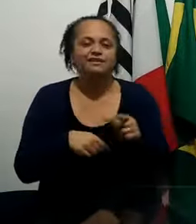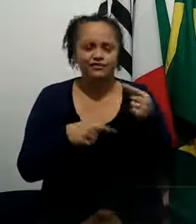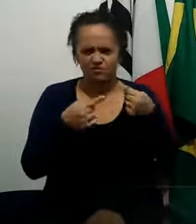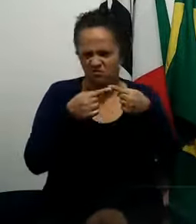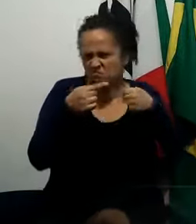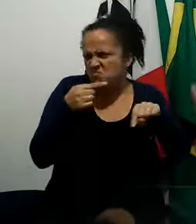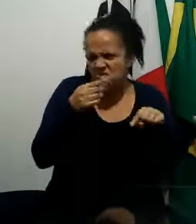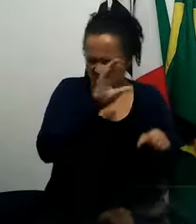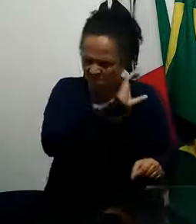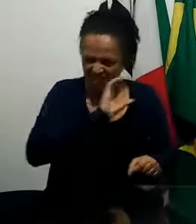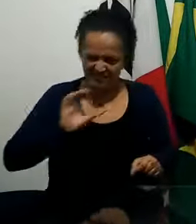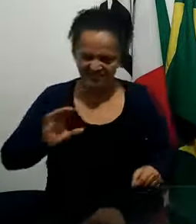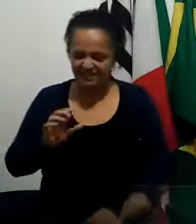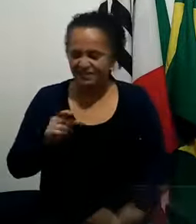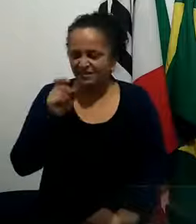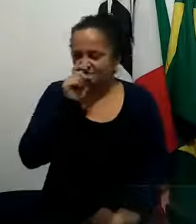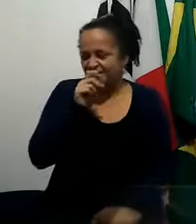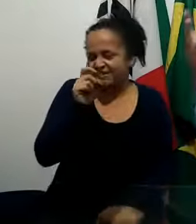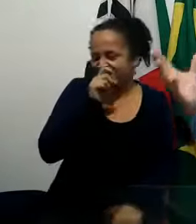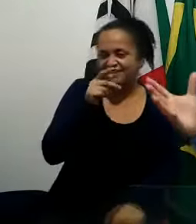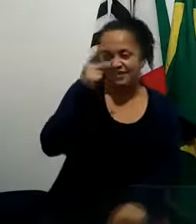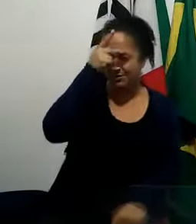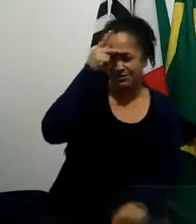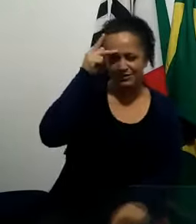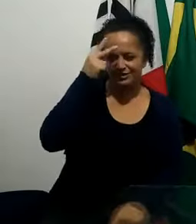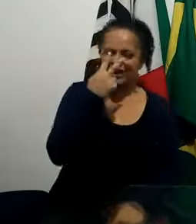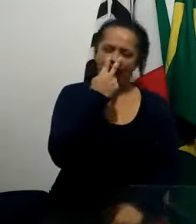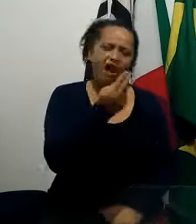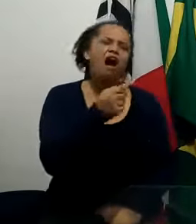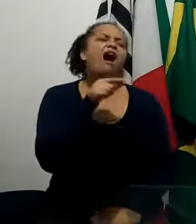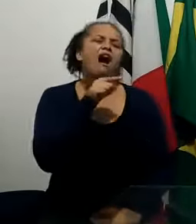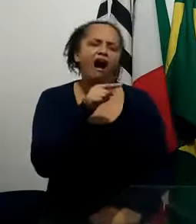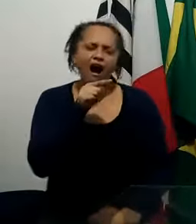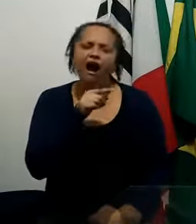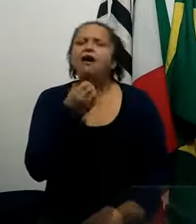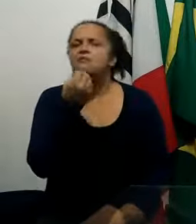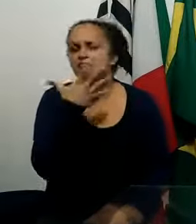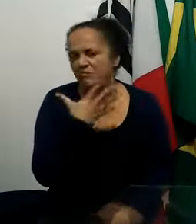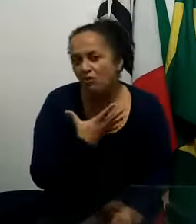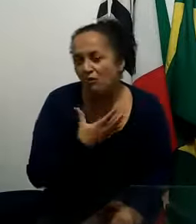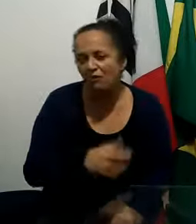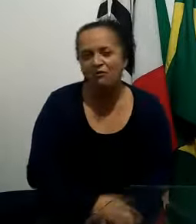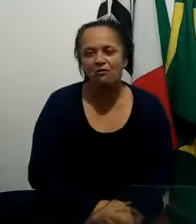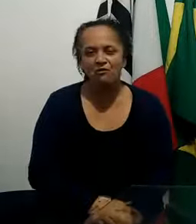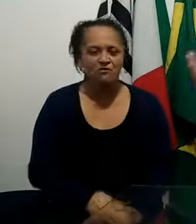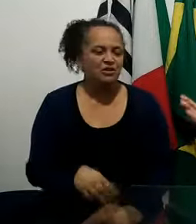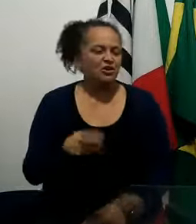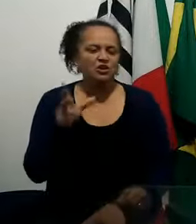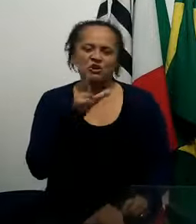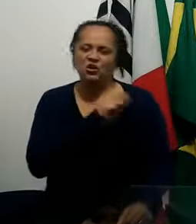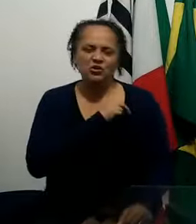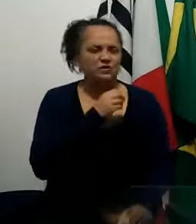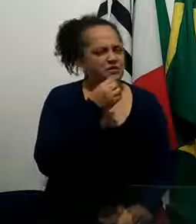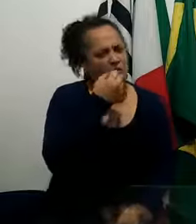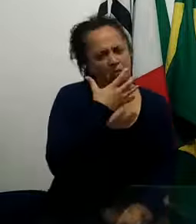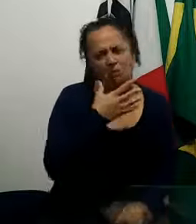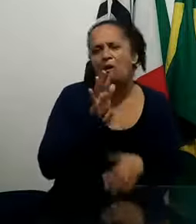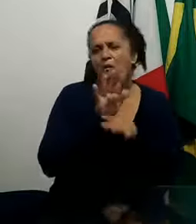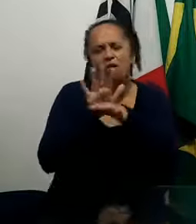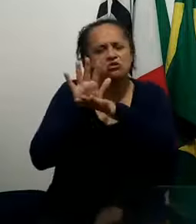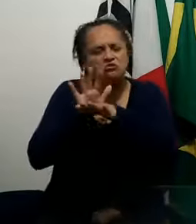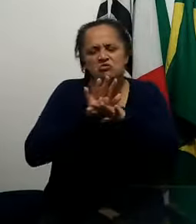de todos, pacificador, um grande líder, vai trazer aparentemente uma solução econômica para o mundo que